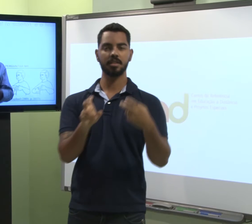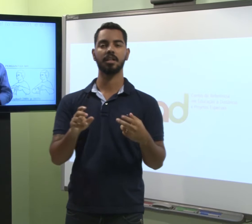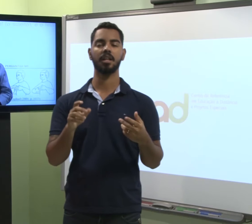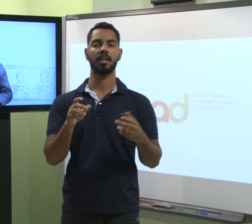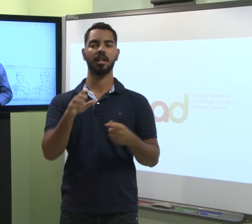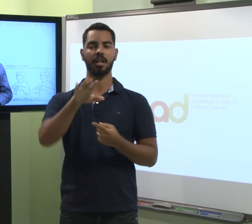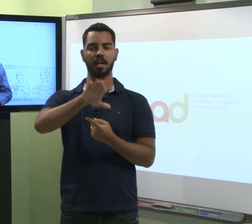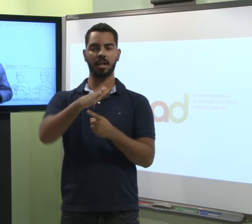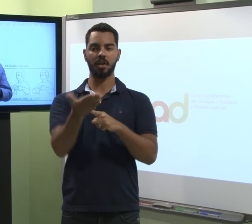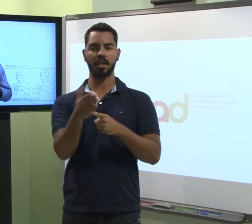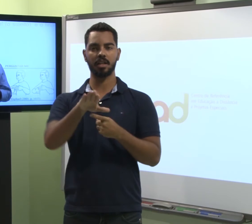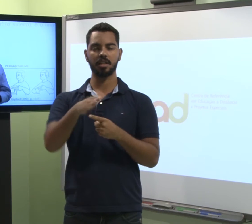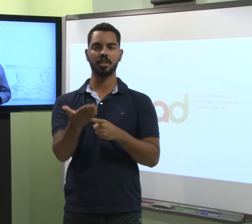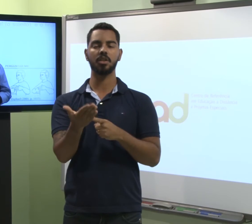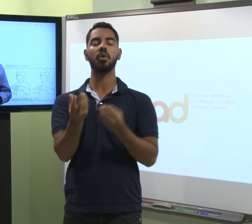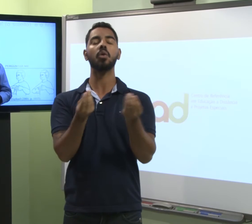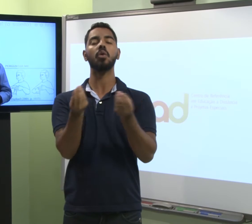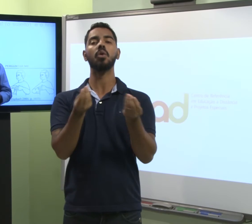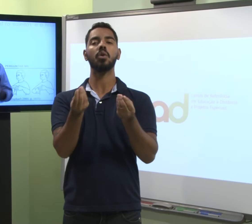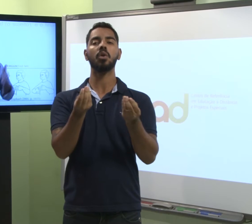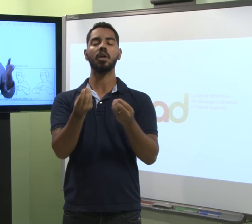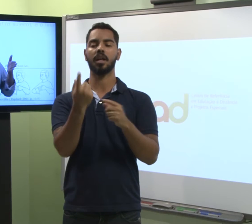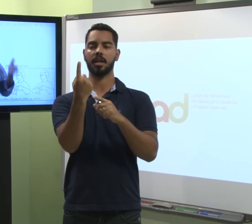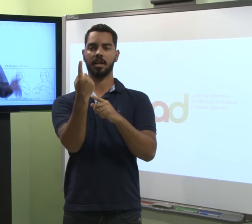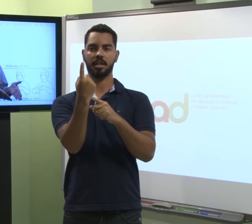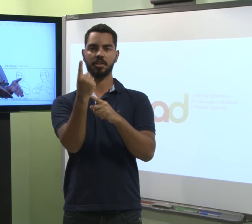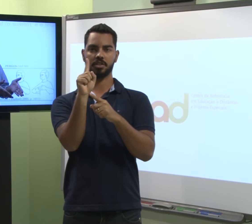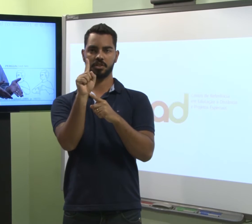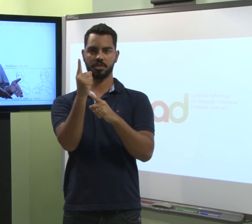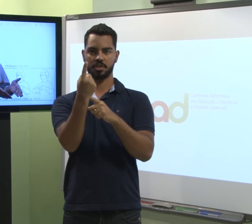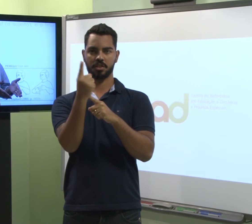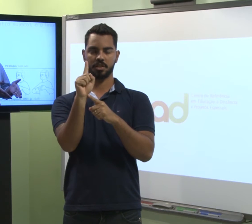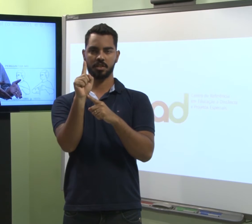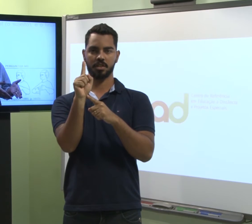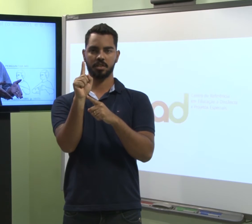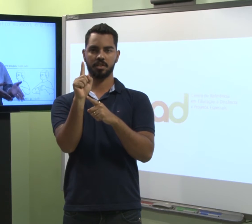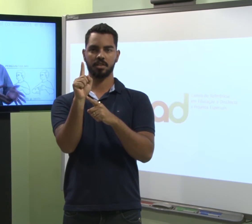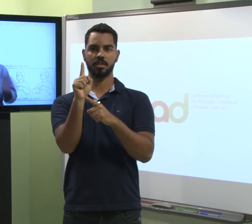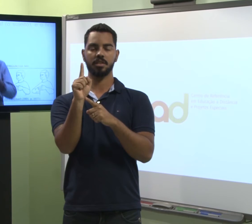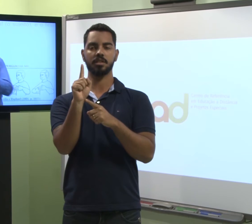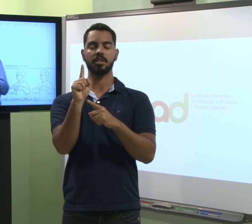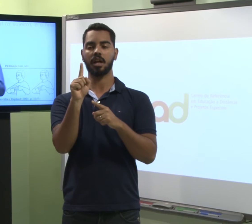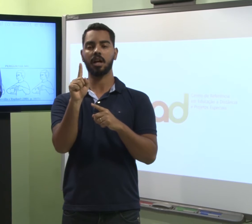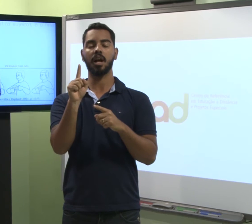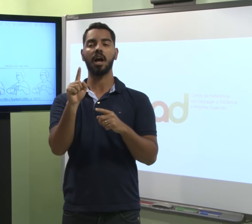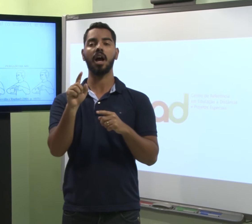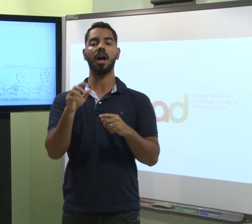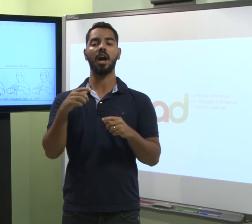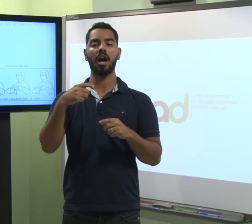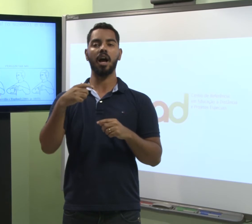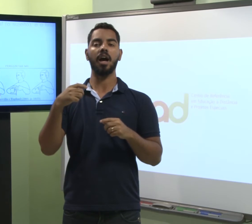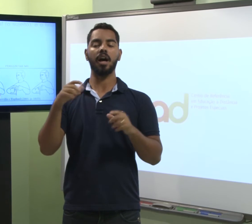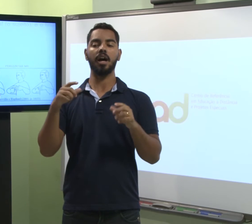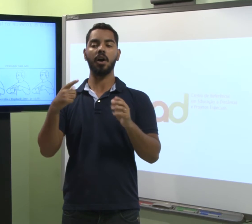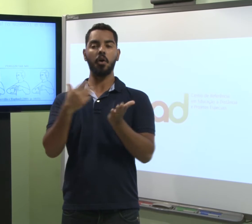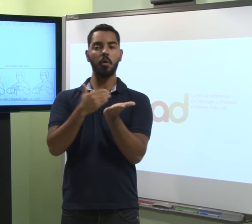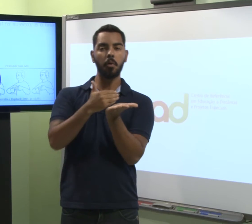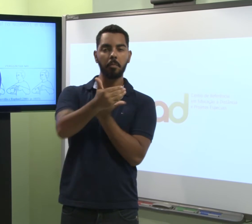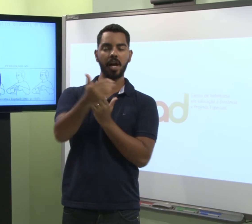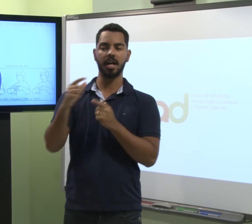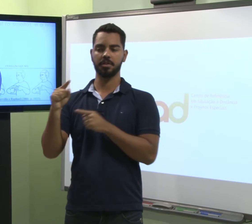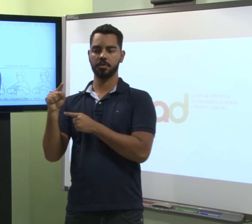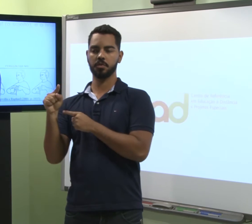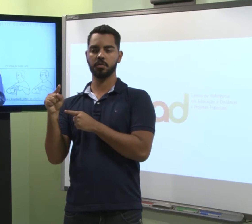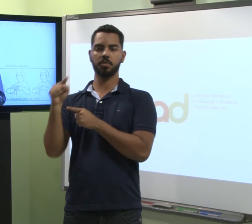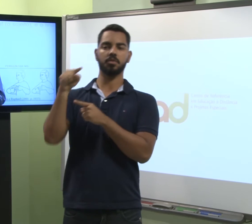dedo indicador. A direção mostra o ponto inicial, o sujeito, e o final, que é o objeto,